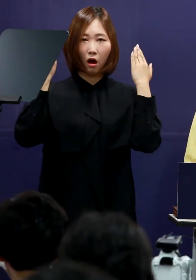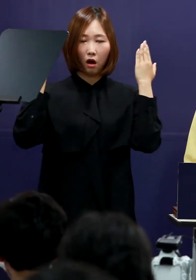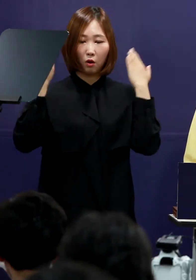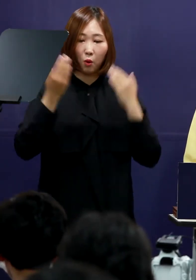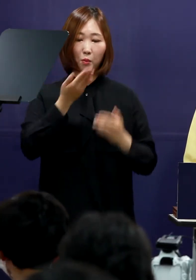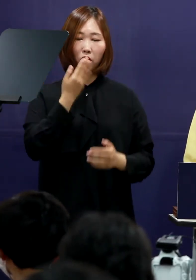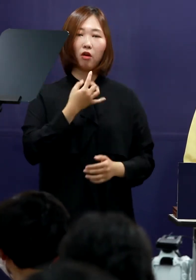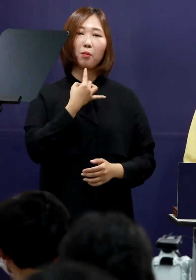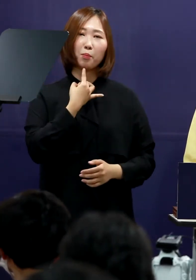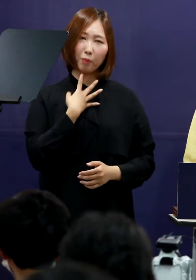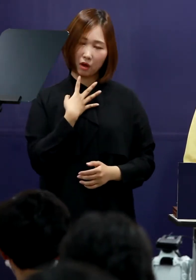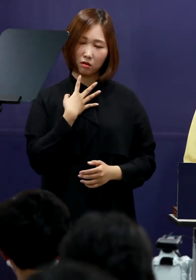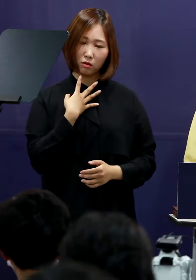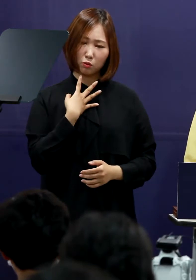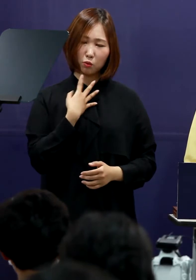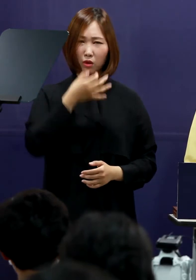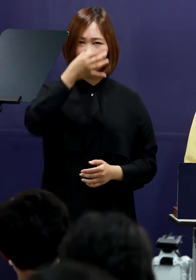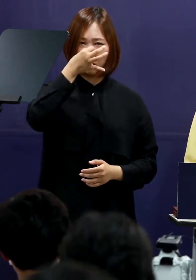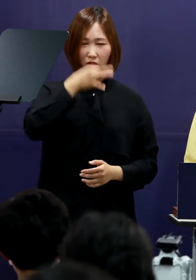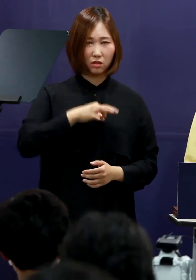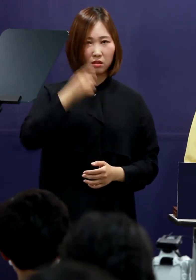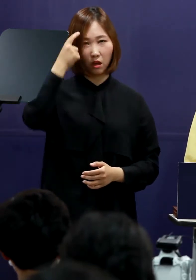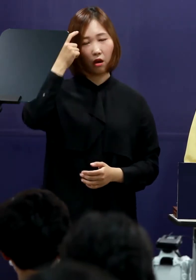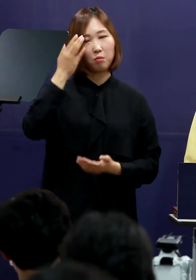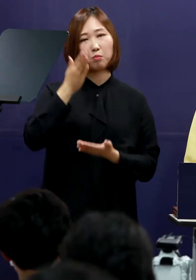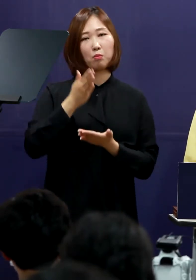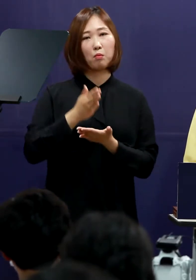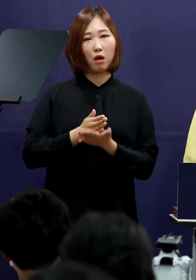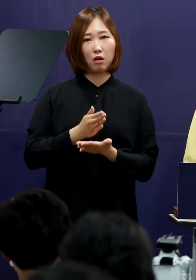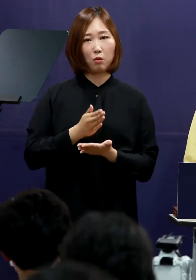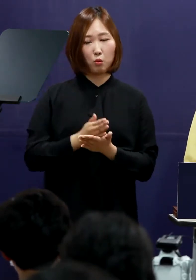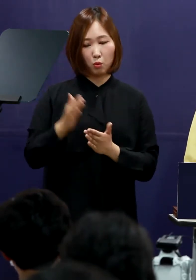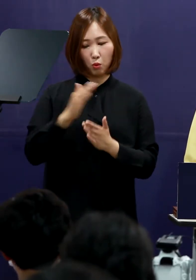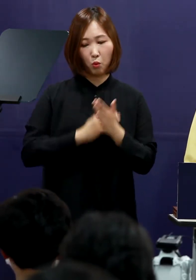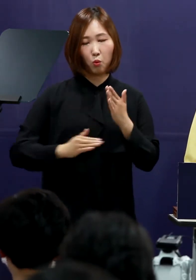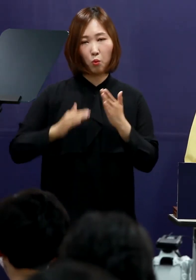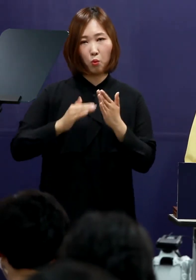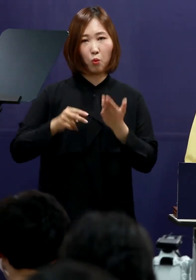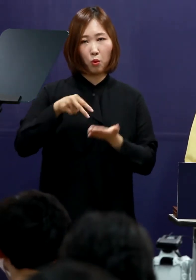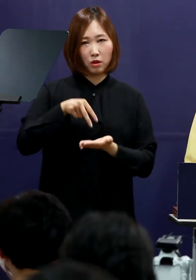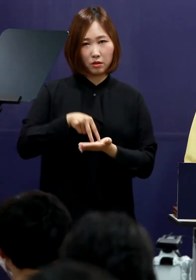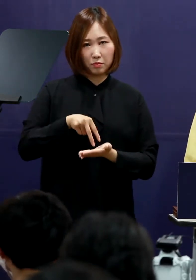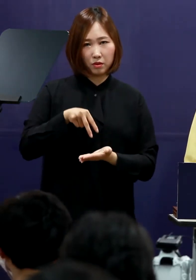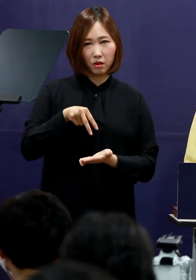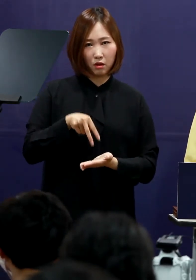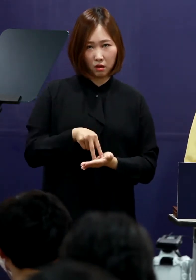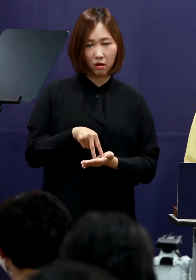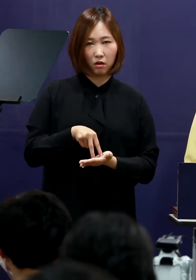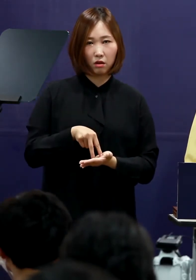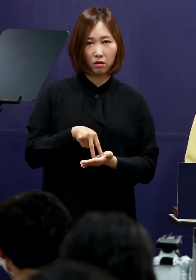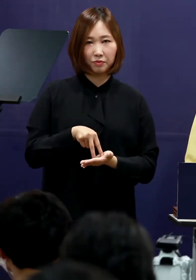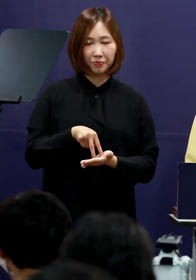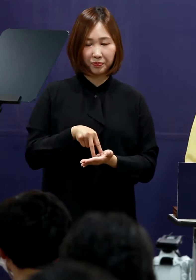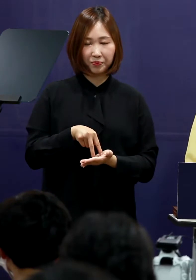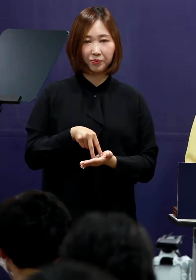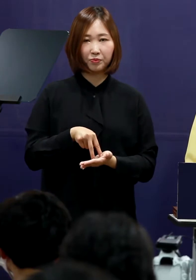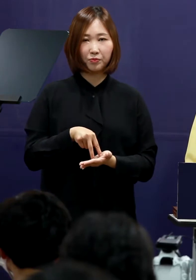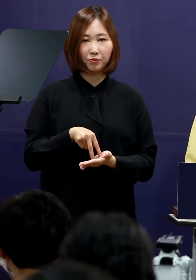급식만이라도 이익을 우선시하는 현재의 경쟁 시스템에서 벗어나 공공의